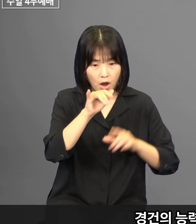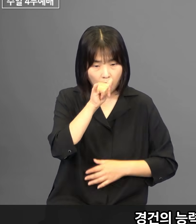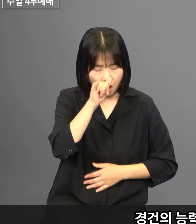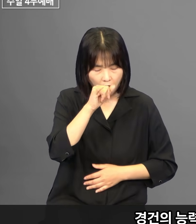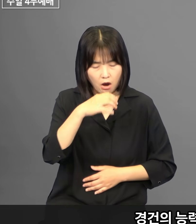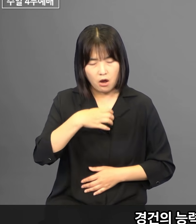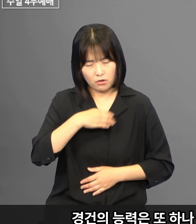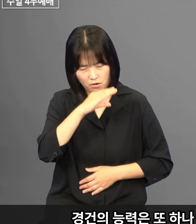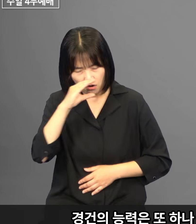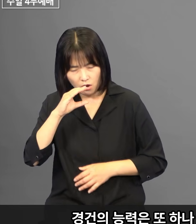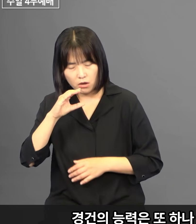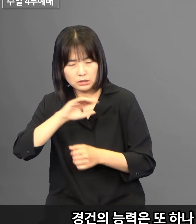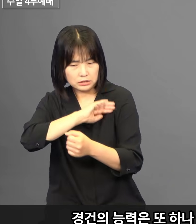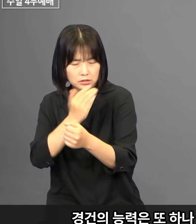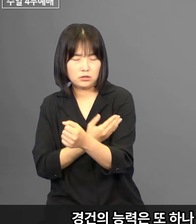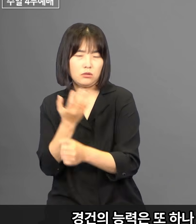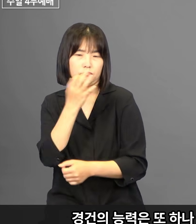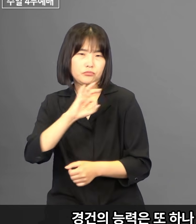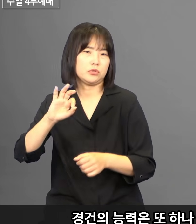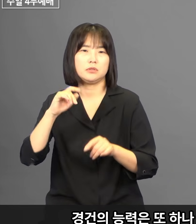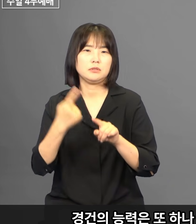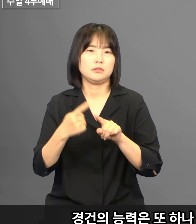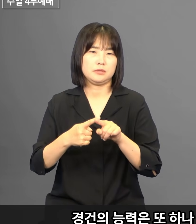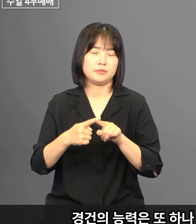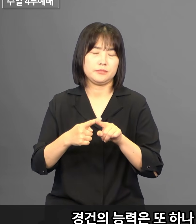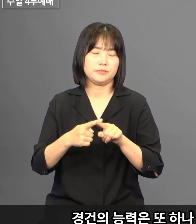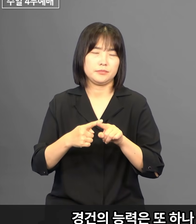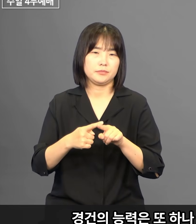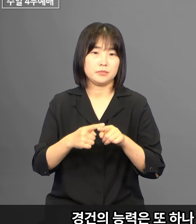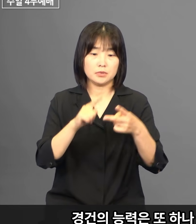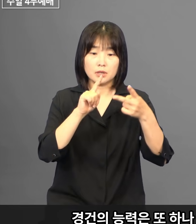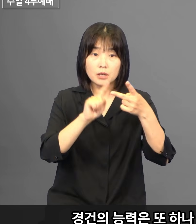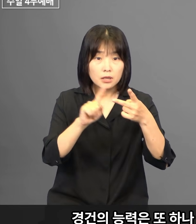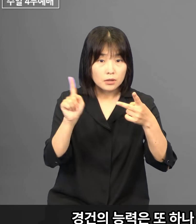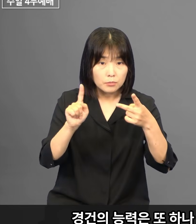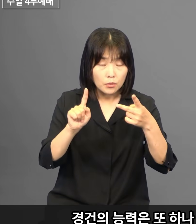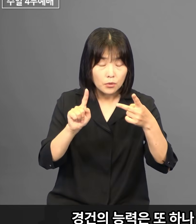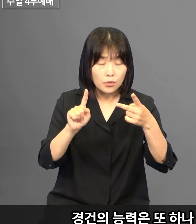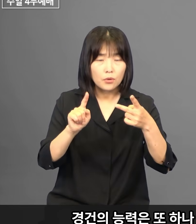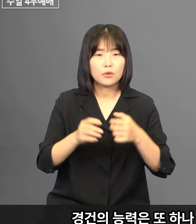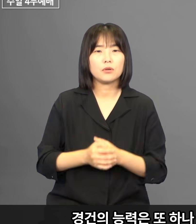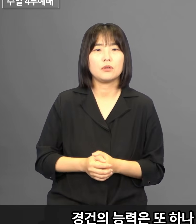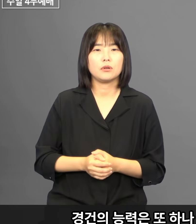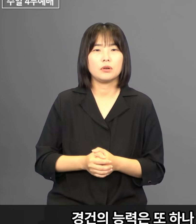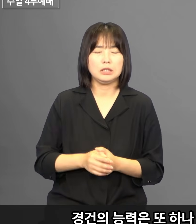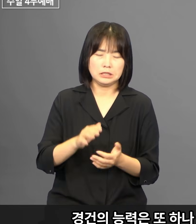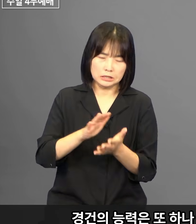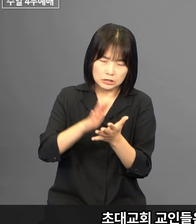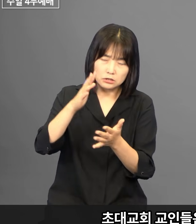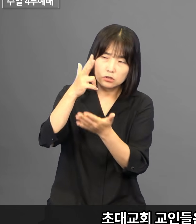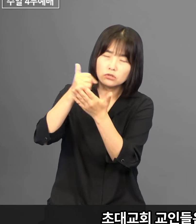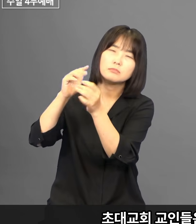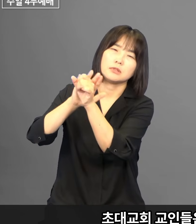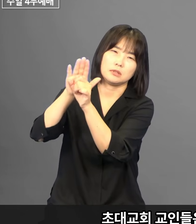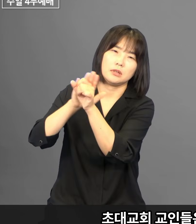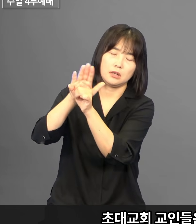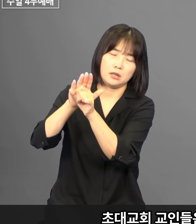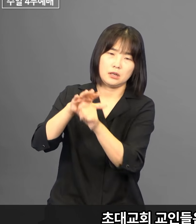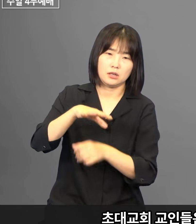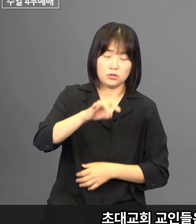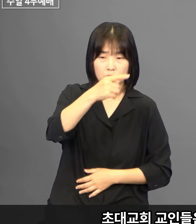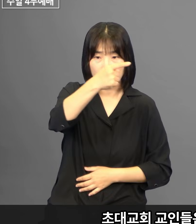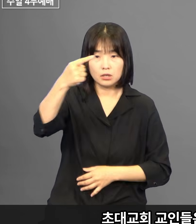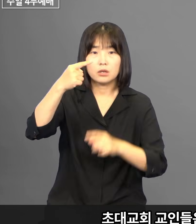겁니다. 경건의 능력은 또 하나 뜨겁게 주님을 사랑하는 거예요. 초대교회